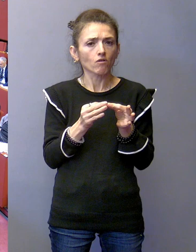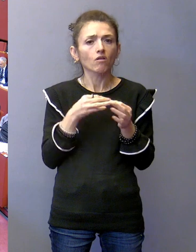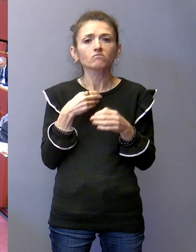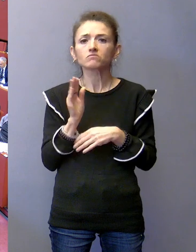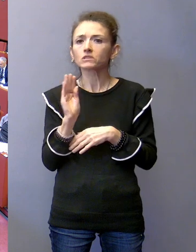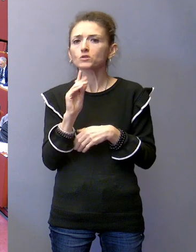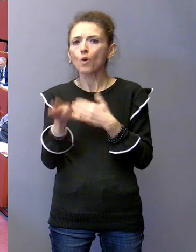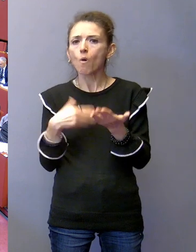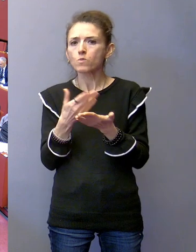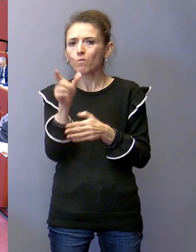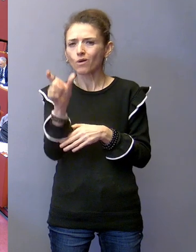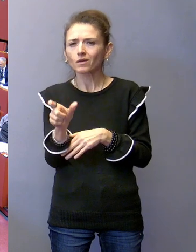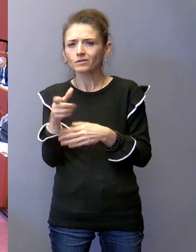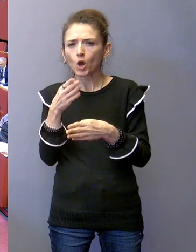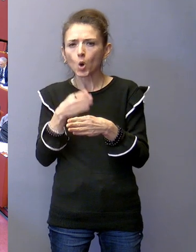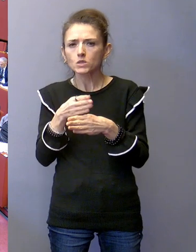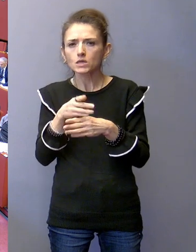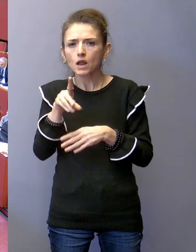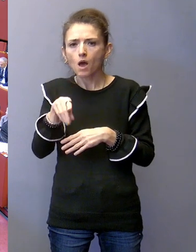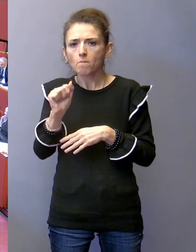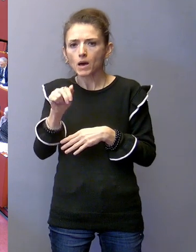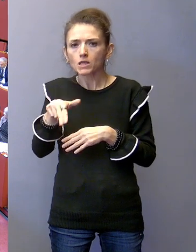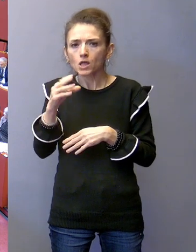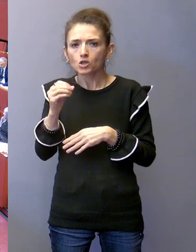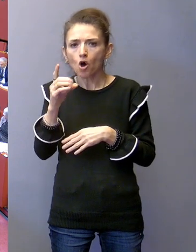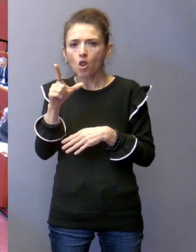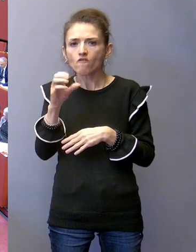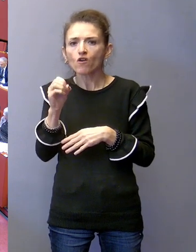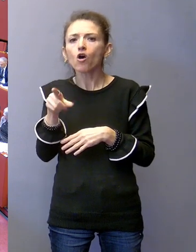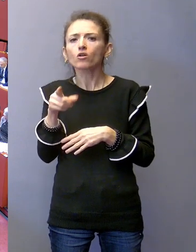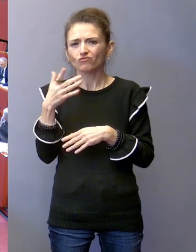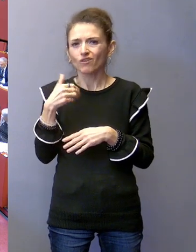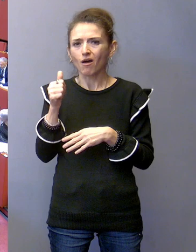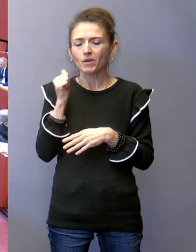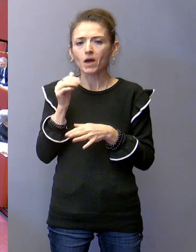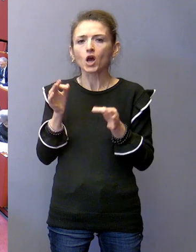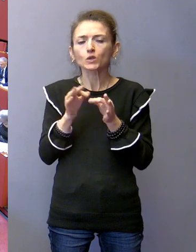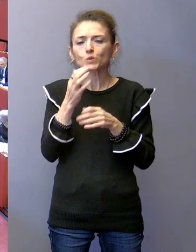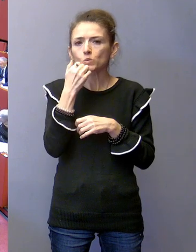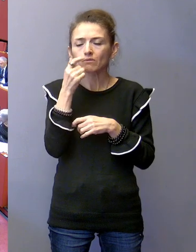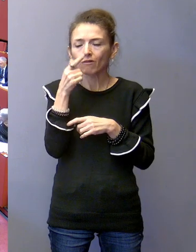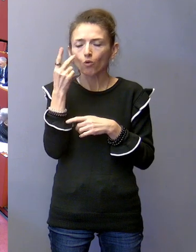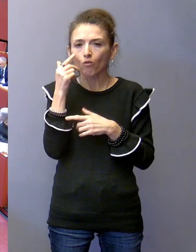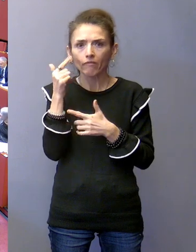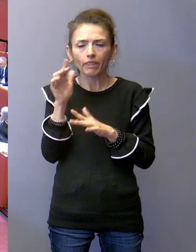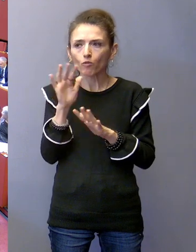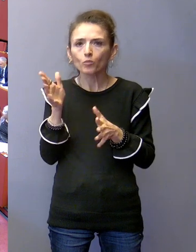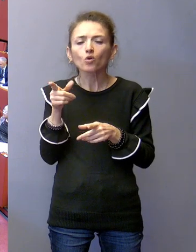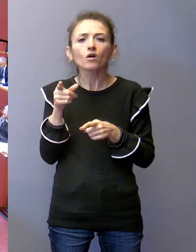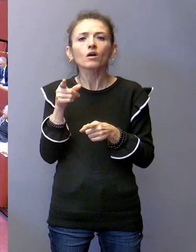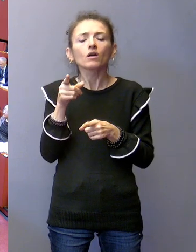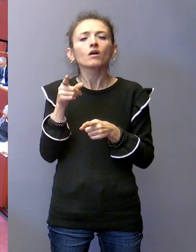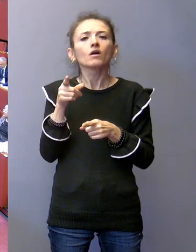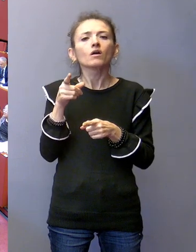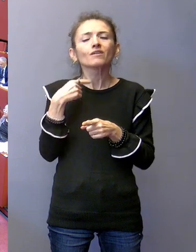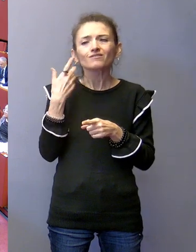proponente che è il consigliere Pandolfo Come concordato che Scusami perché non ti vedevo più e come